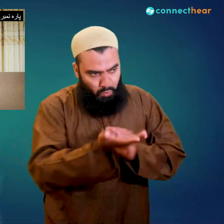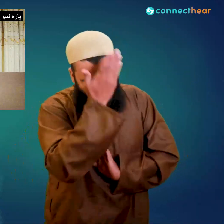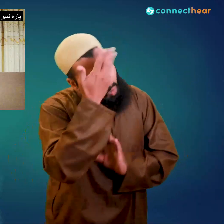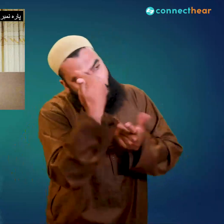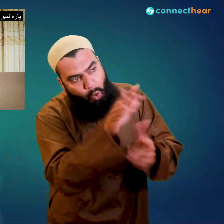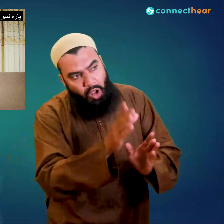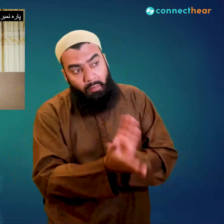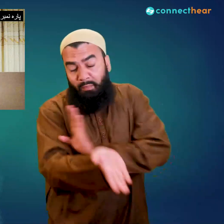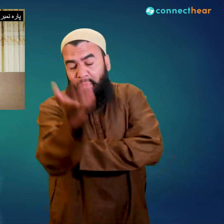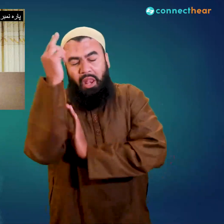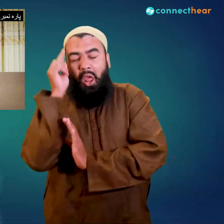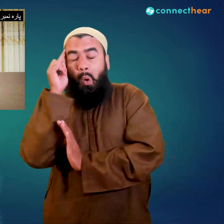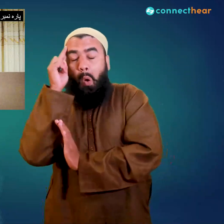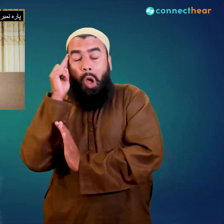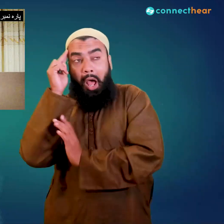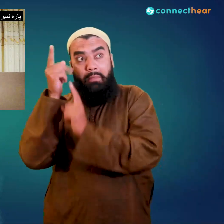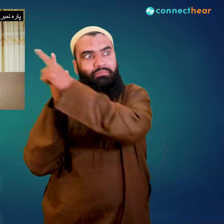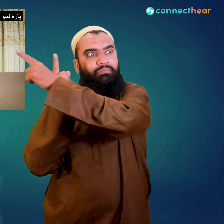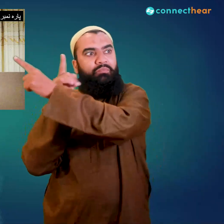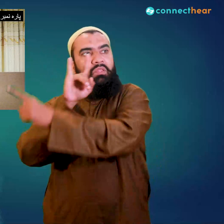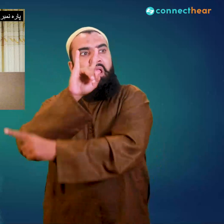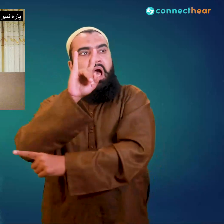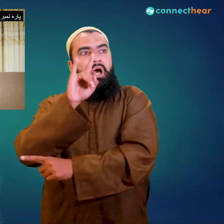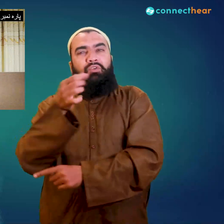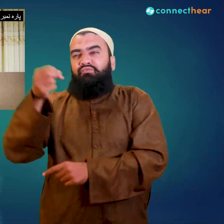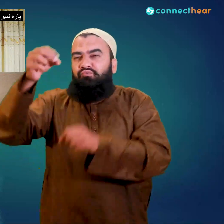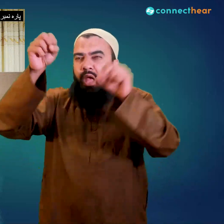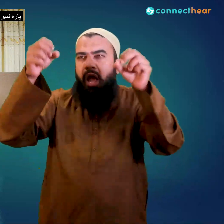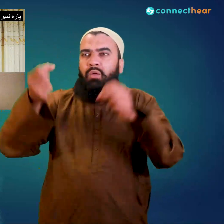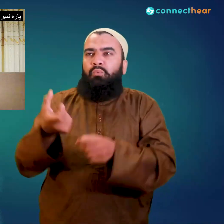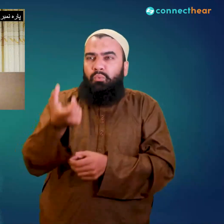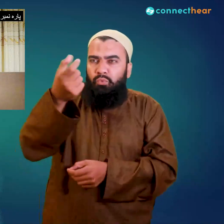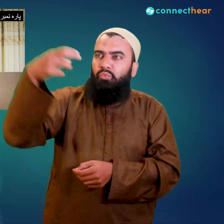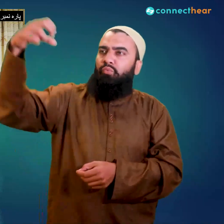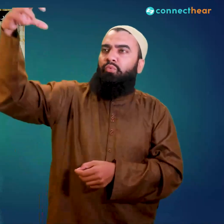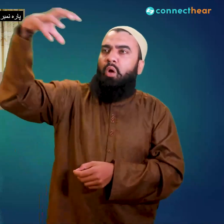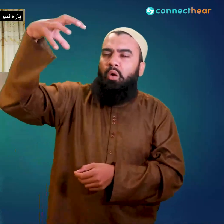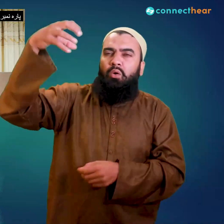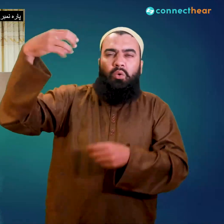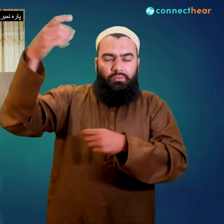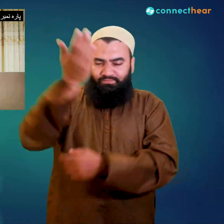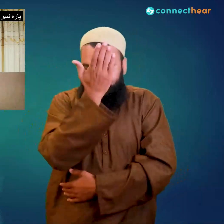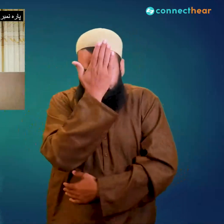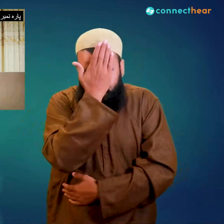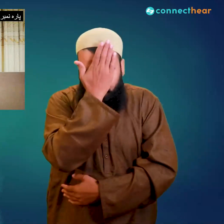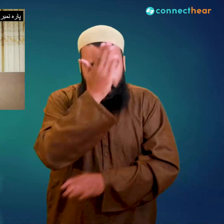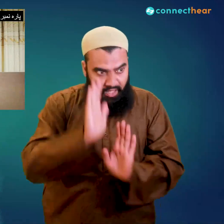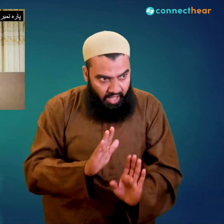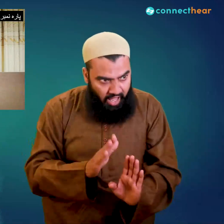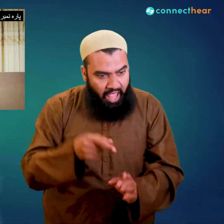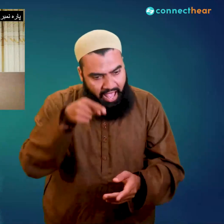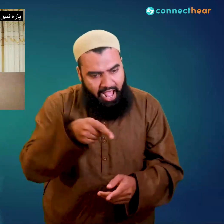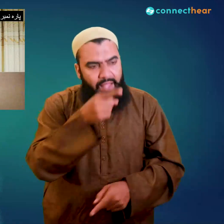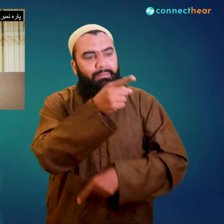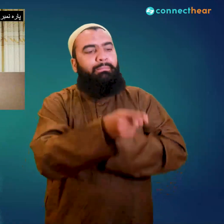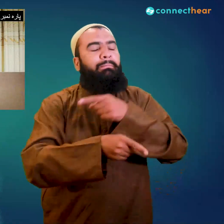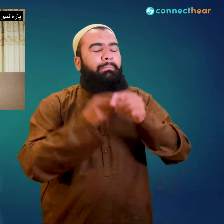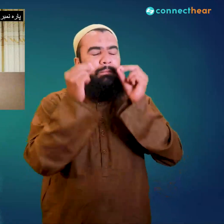میرے خواب کو سچ کر دکھایا، اور اس نے مجھ پر احسان کیا کہ مجھے قید خانے سے نکال